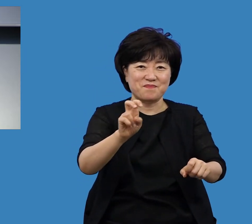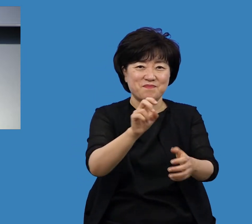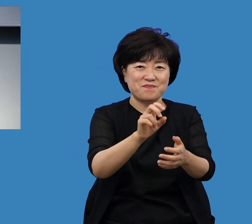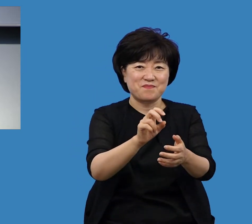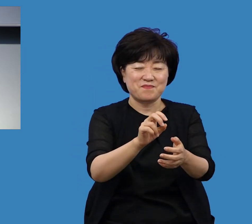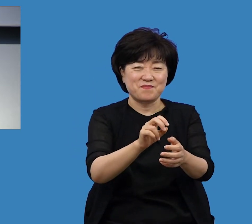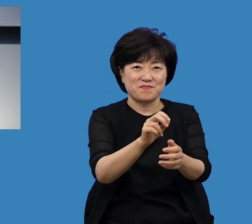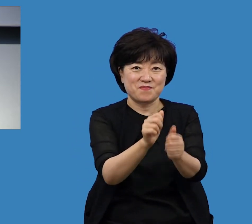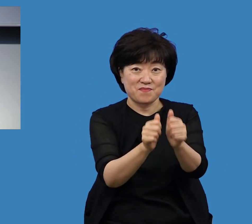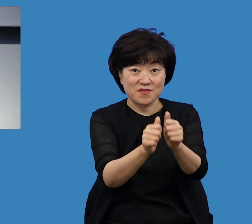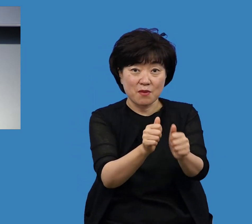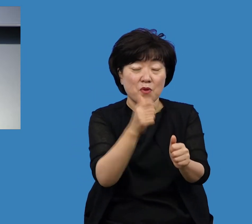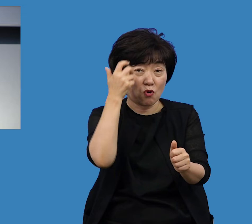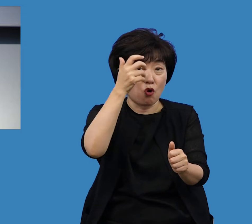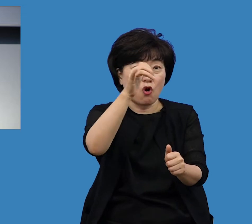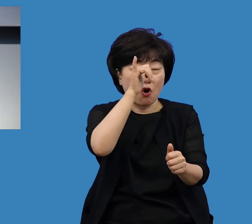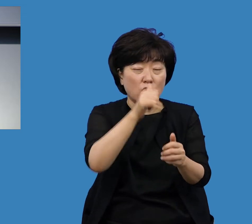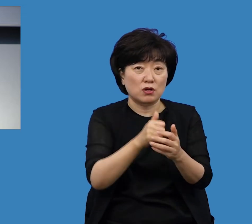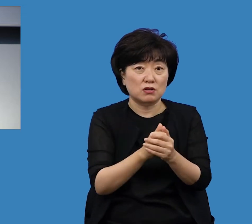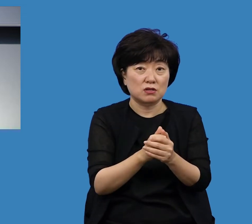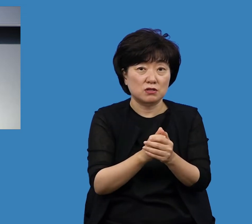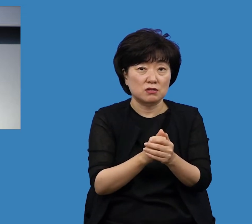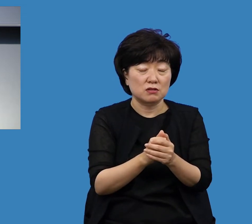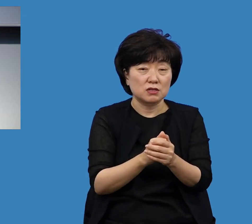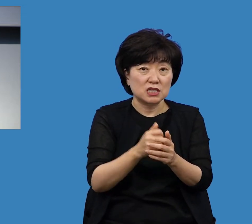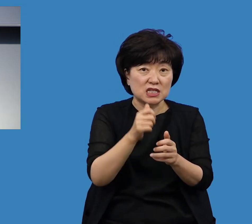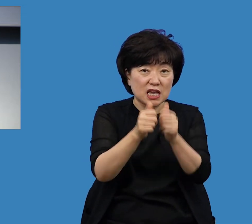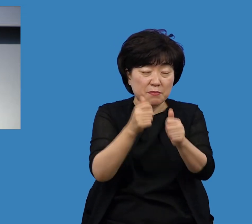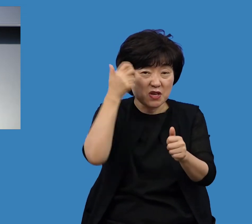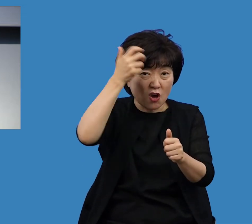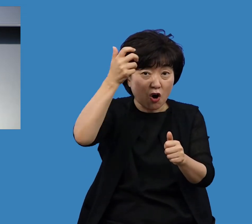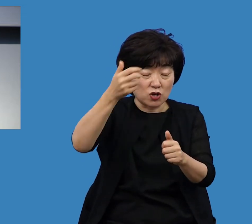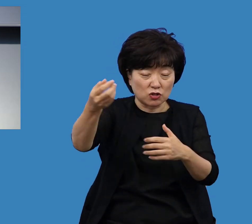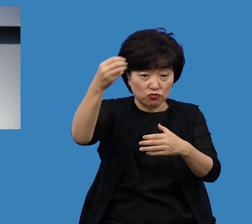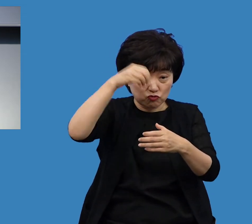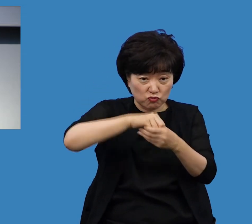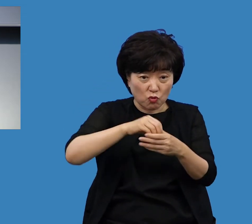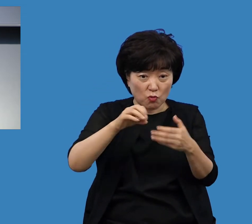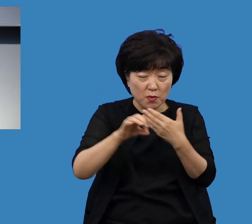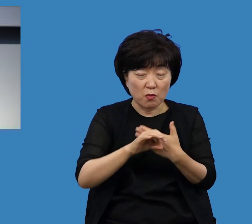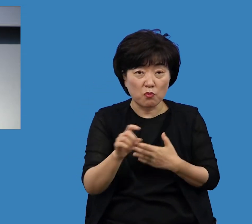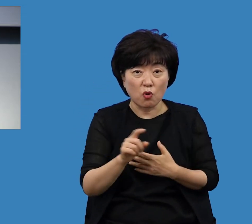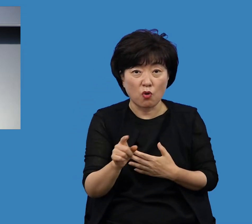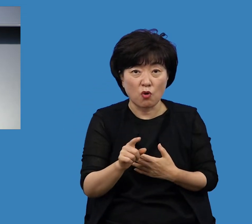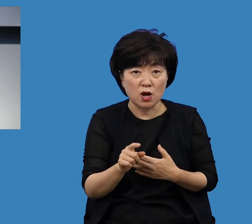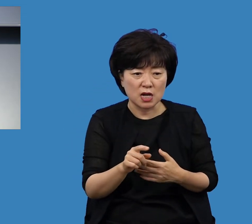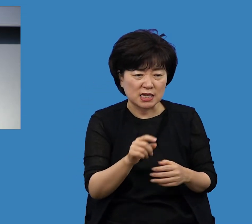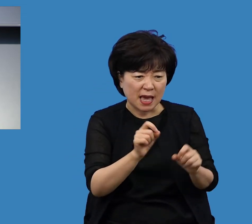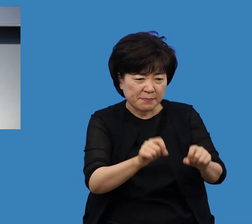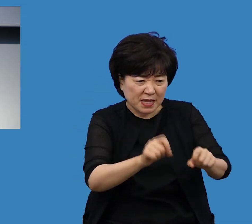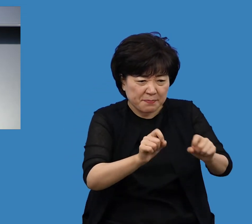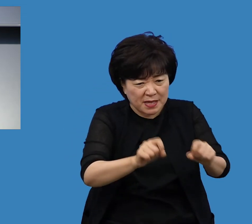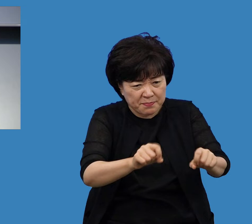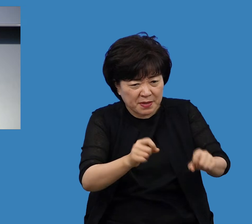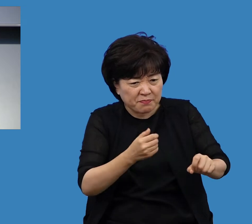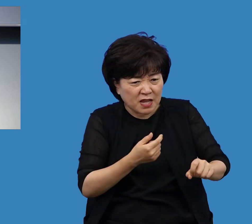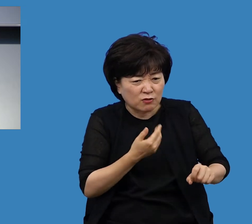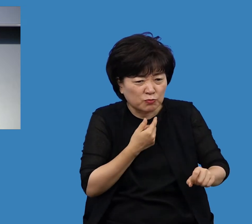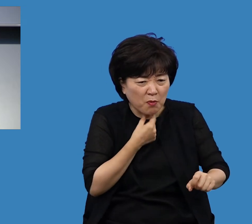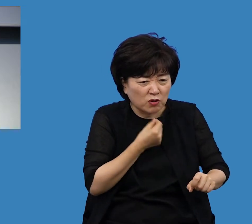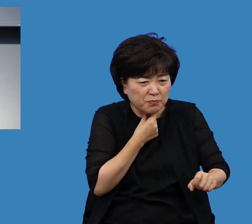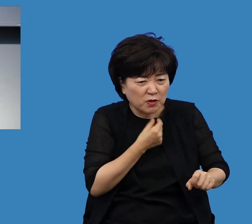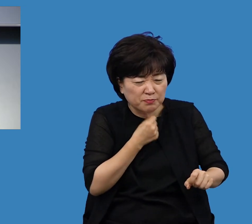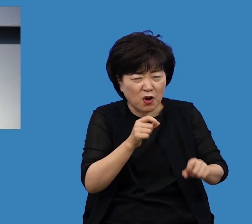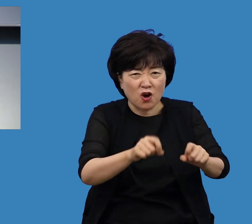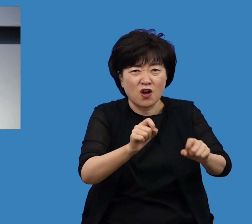게임의 영이 분명히 있어요. 게임의 영이 우리 안에 들어오면은요, 그 영이 뭐를 하겠어요? 게임을 향한 갈망을 일으키겠지. 게임을